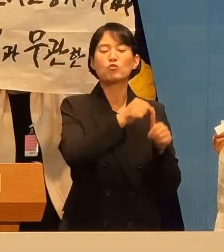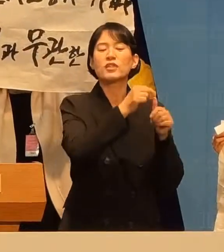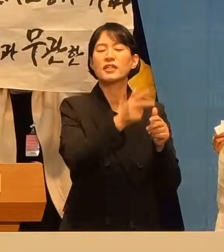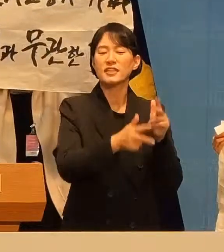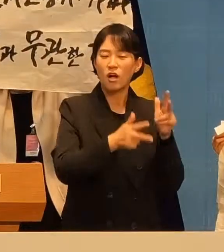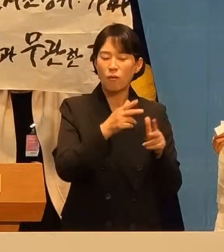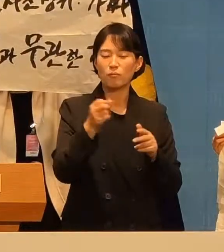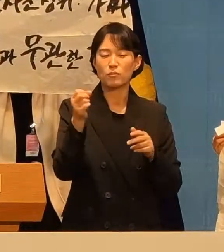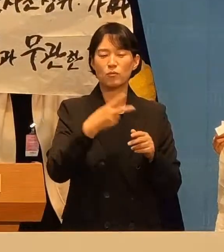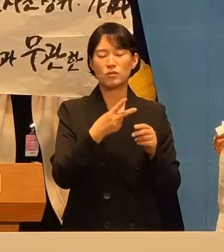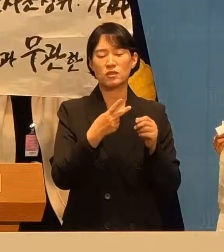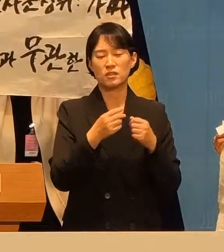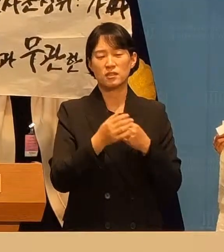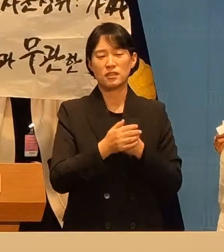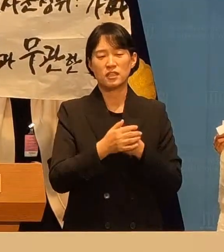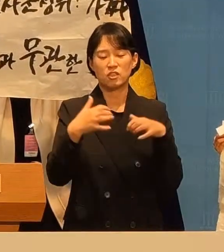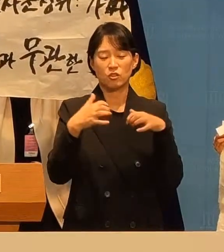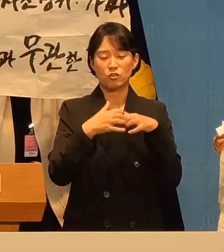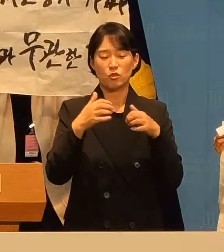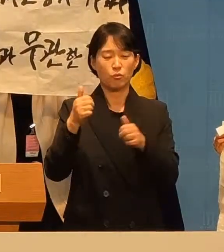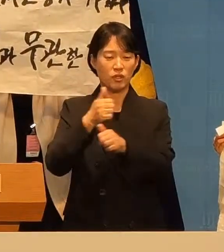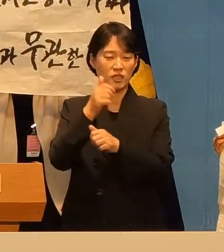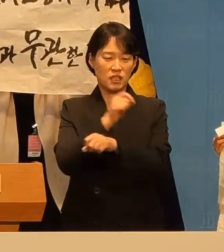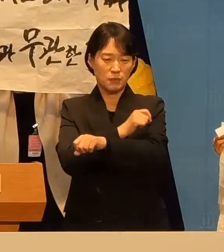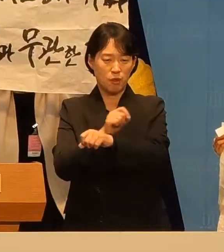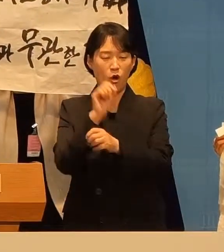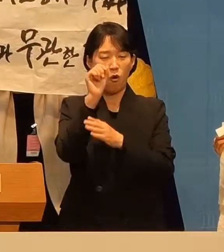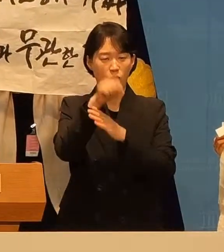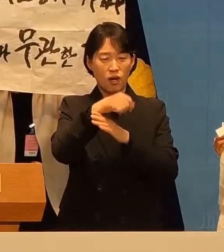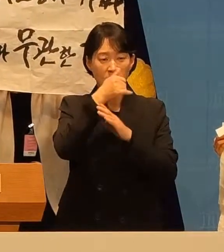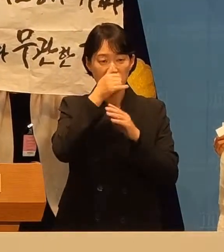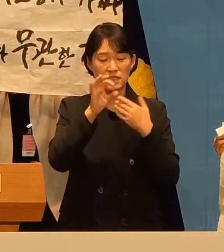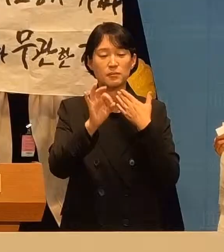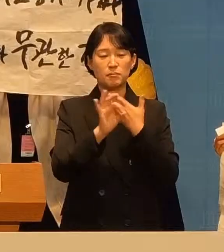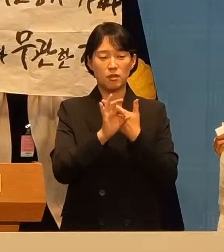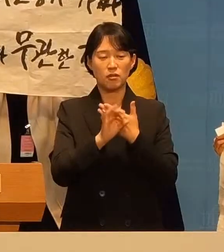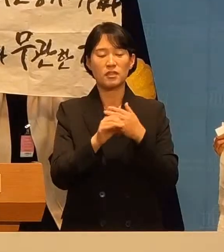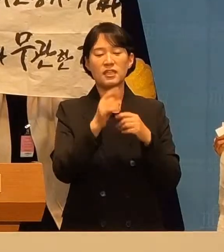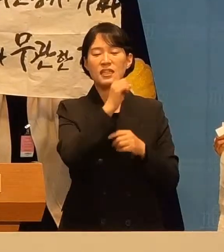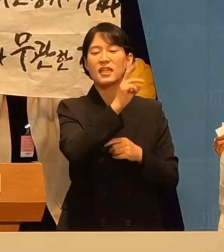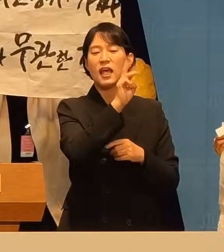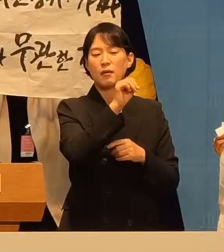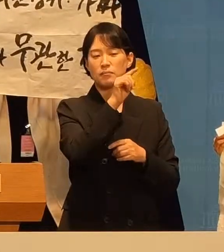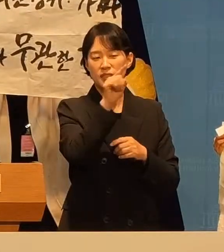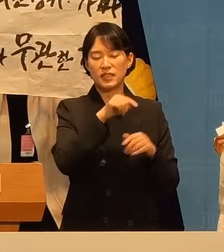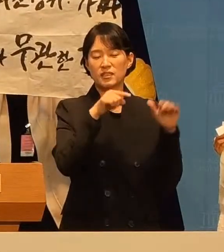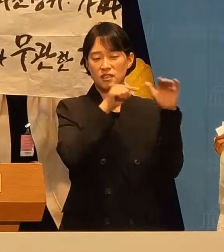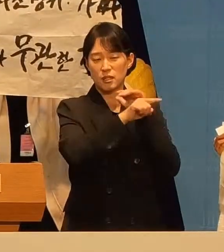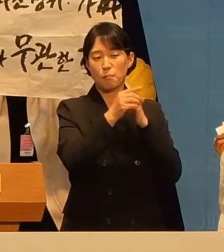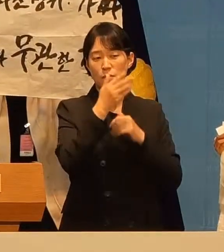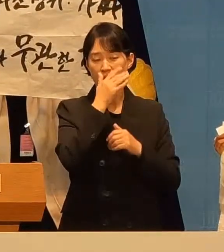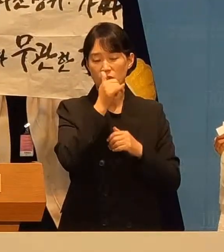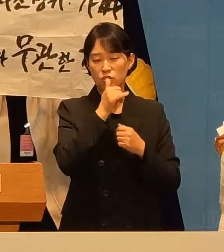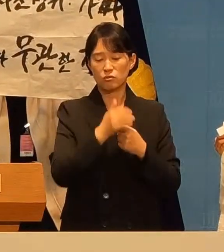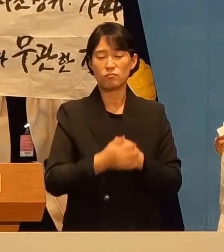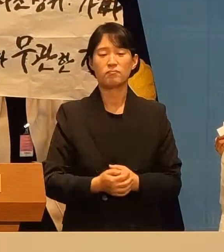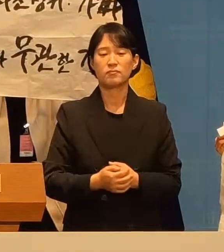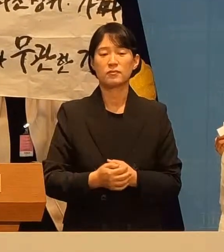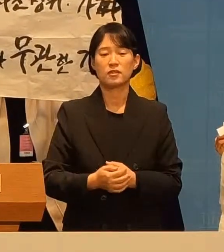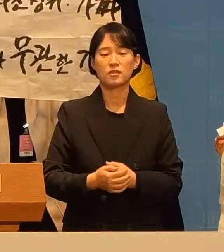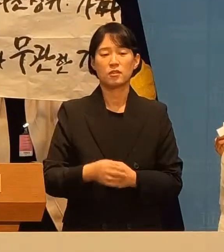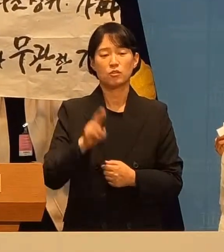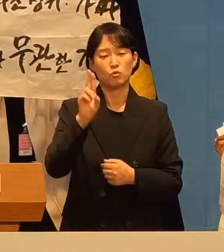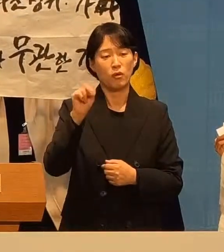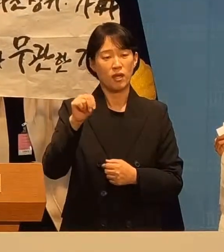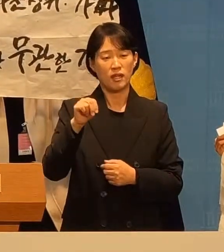인원과 군사정전위원회의 특정한 허가를 얻고 들어가는 인원이다. 전자는 유엔 사령관이 책임진다.